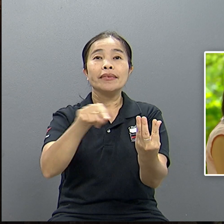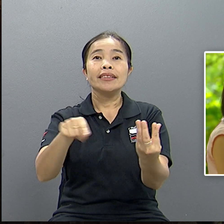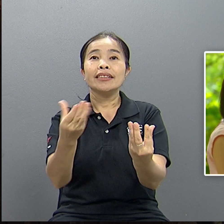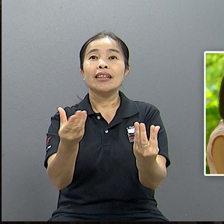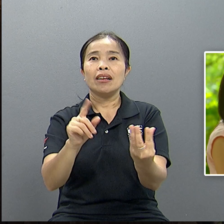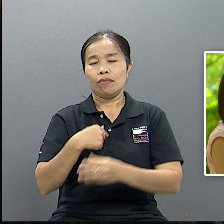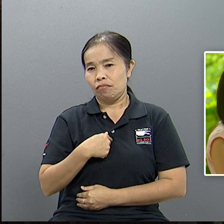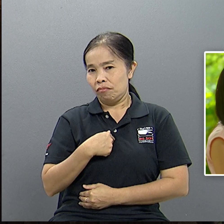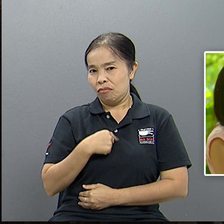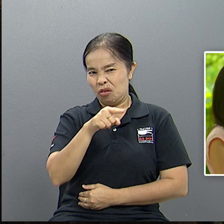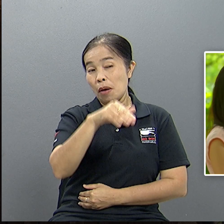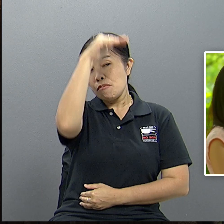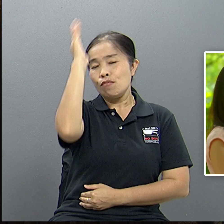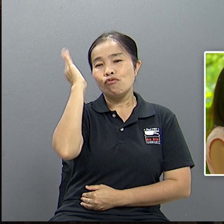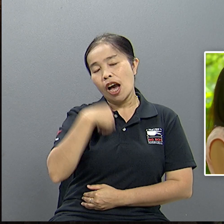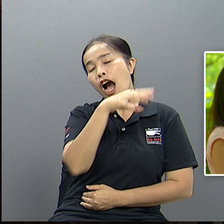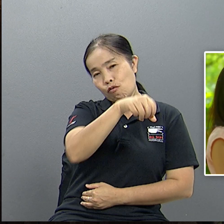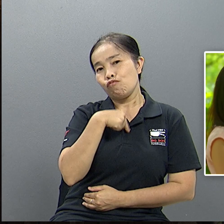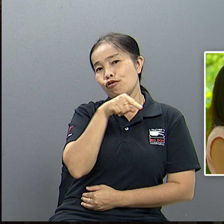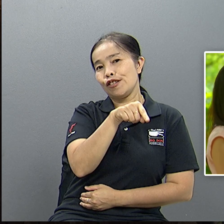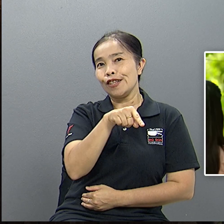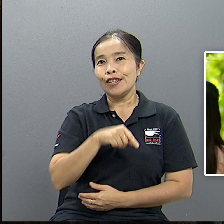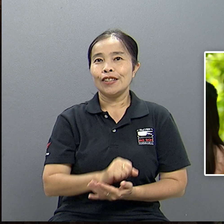ฉันเอาของพี่กล้าอยู่แล้ว